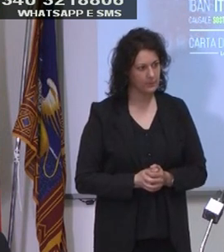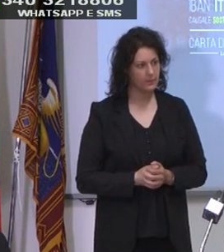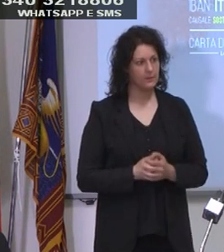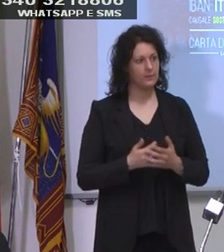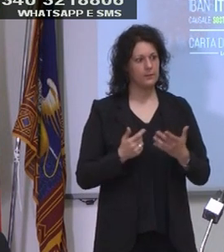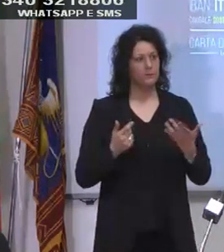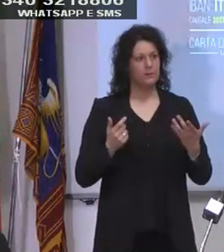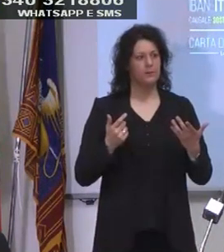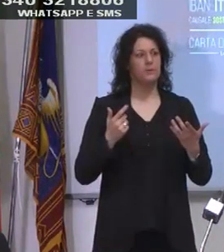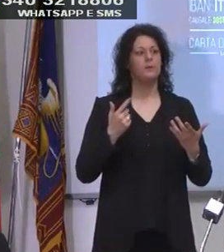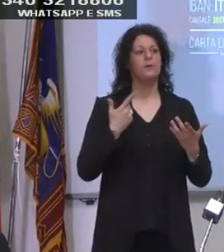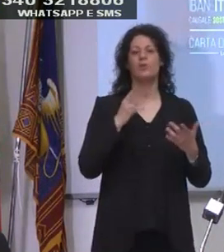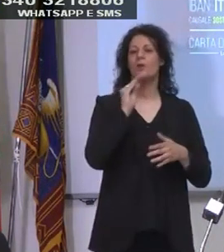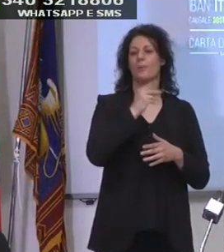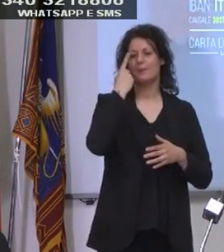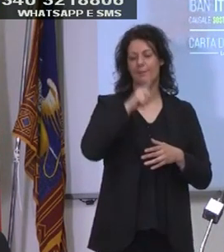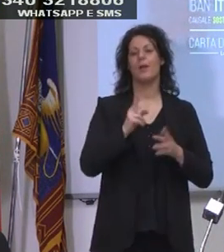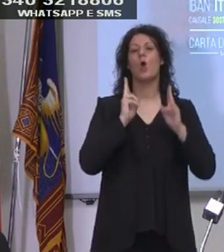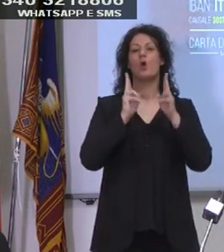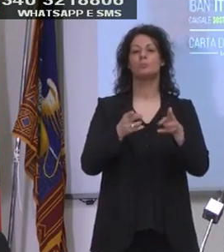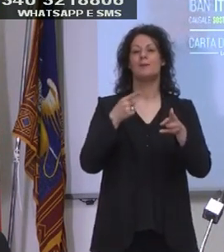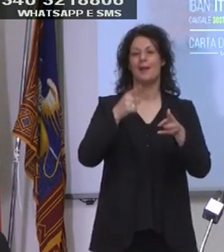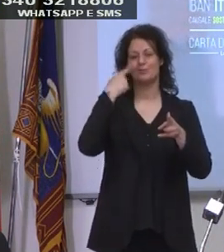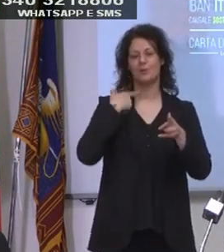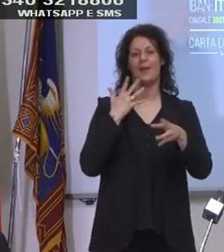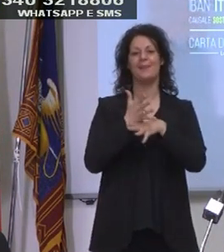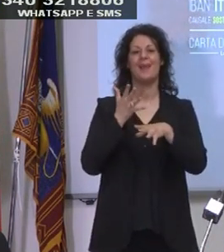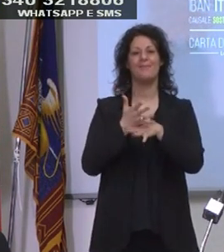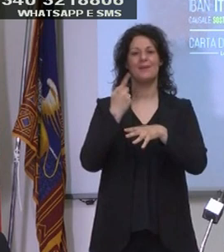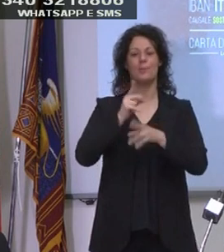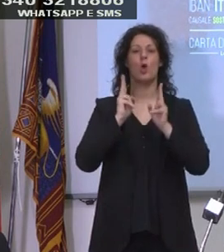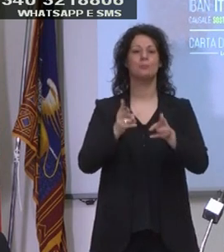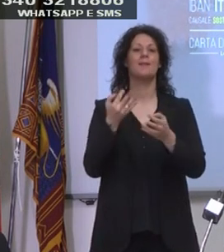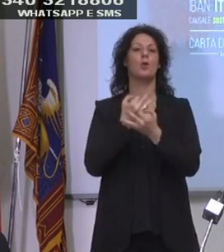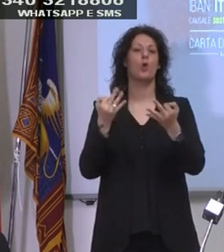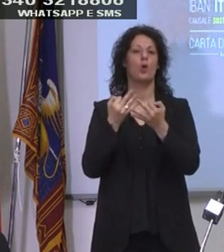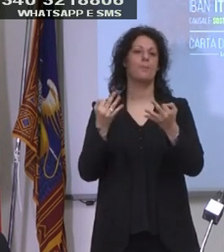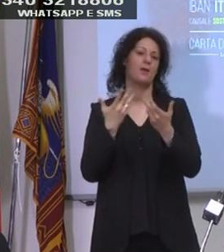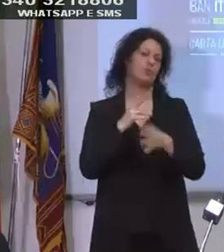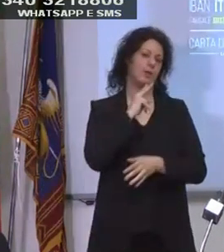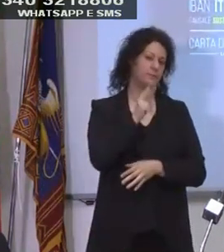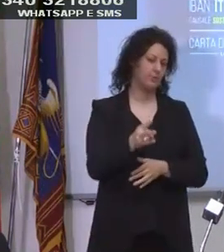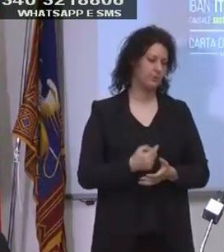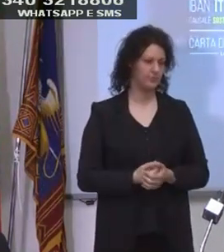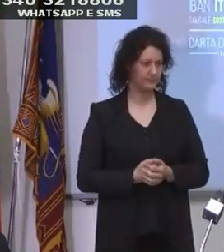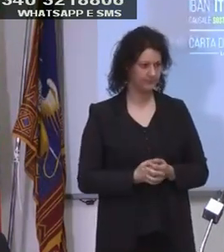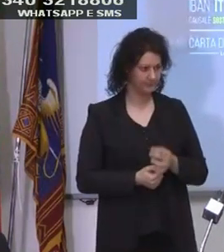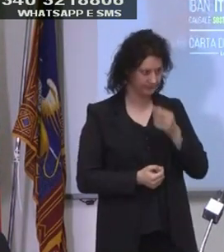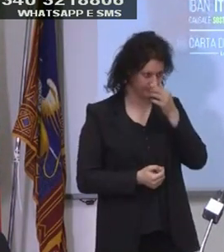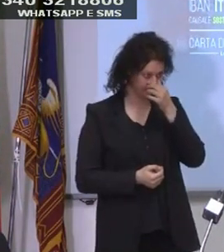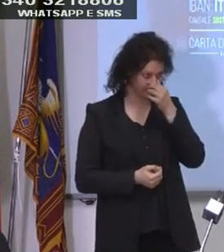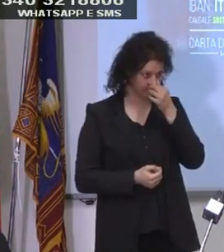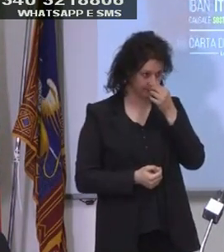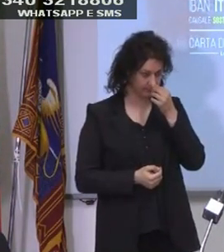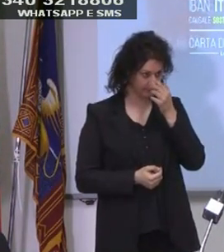milioni di prestazioni specialistiche da riprogrammare? Poi avrei una domanda all'ultima della